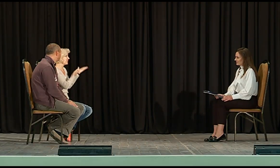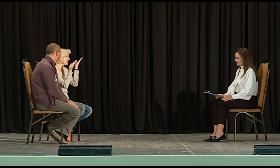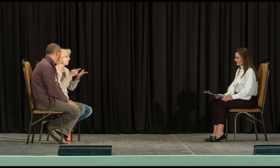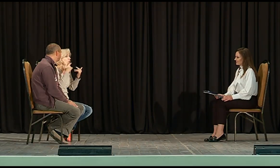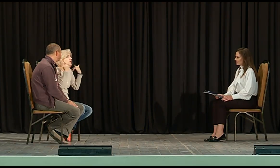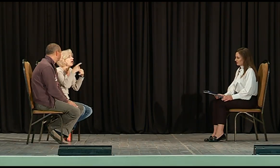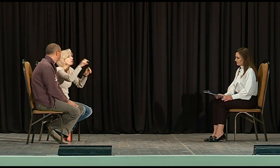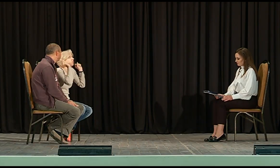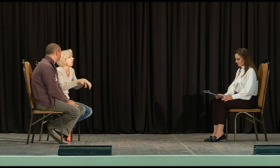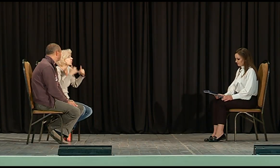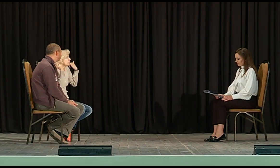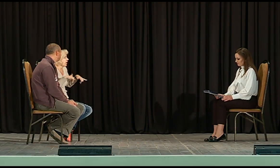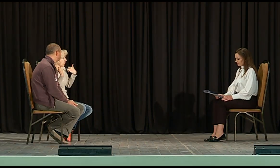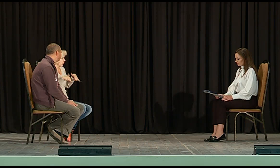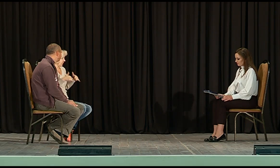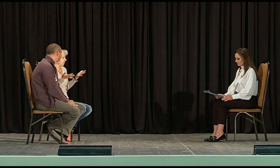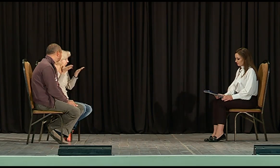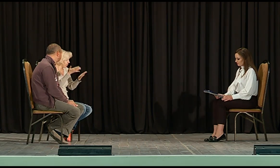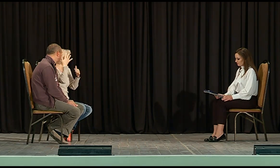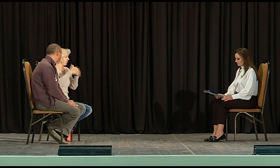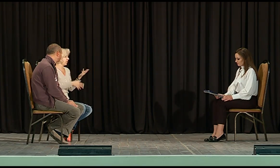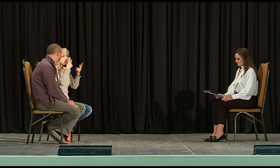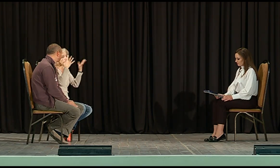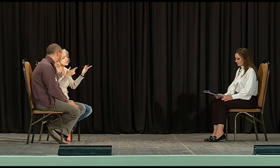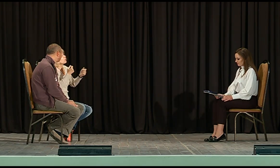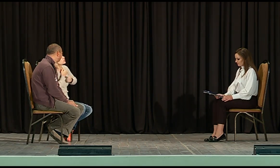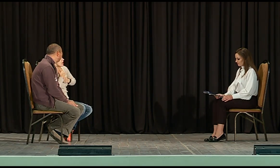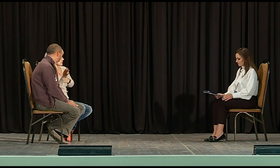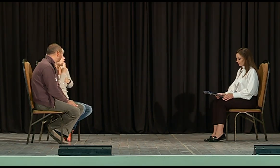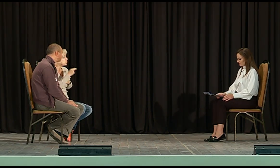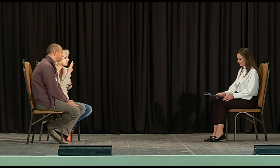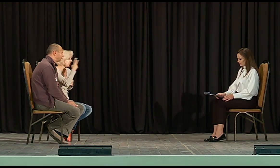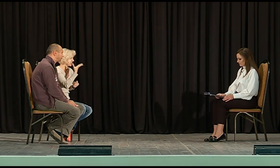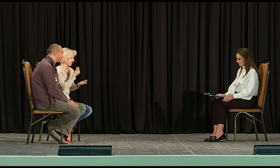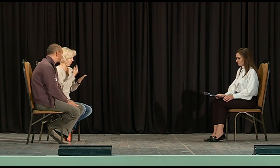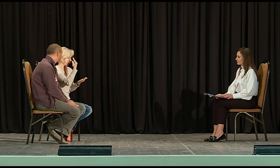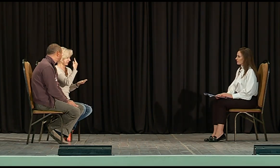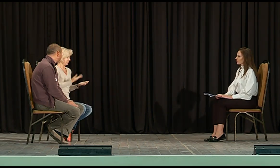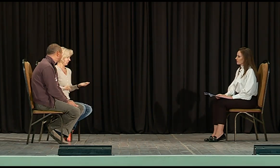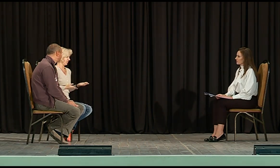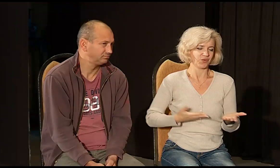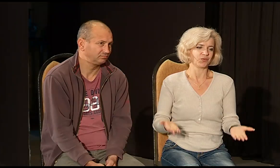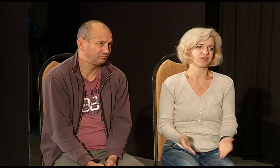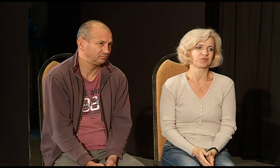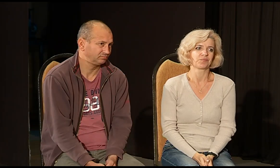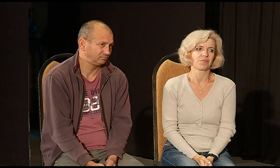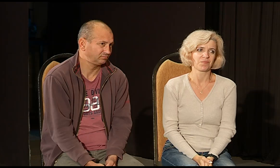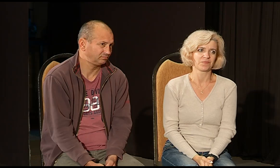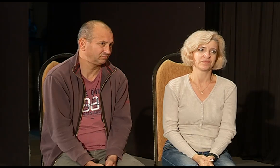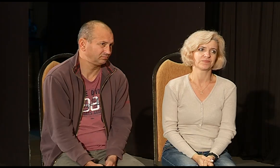noi. Trebuie să ne aprecieze și să ne estimeze, să ne respecte, să vină să vadă concertele noastre. Noi avem nevoie de o susținere sau